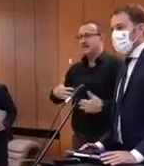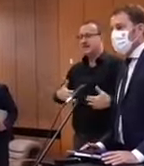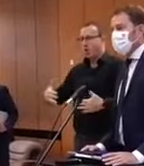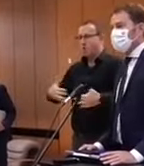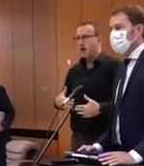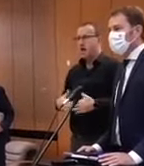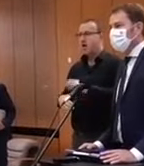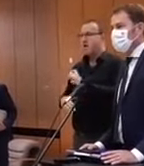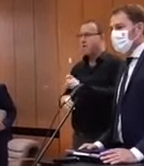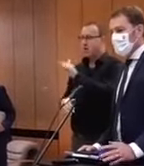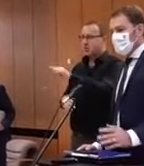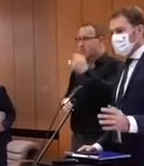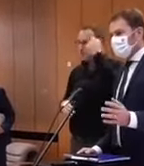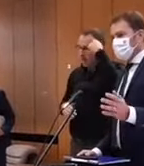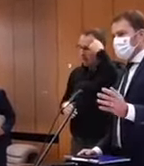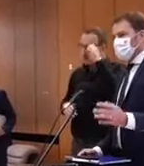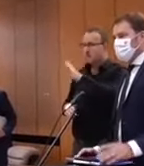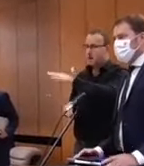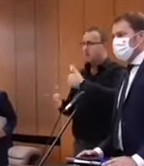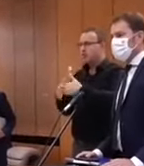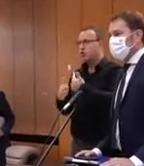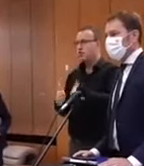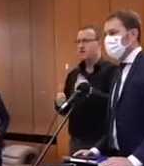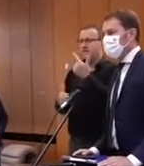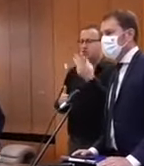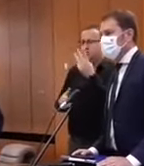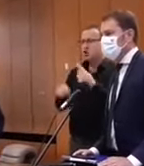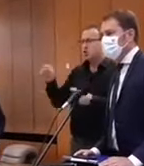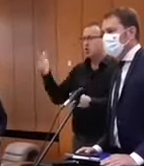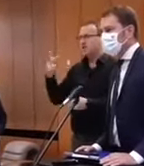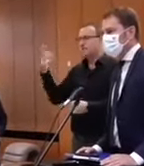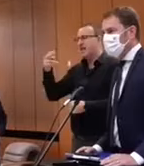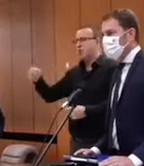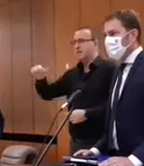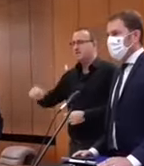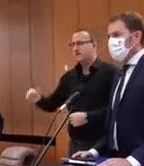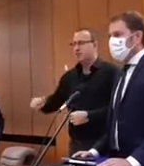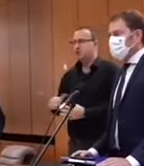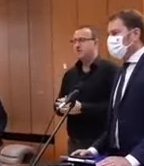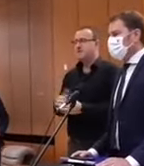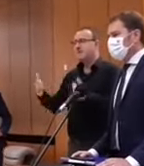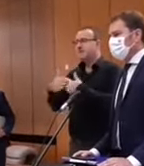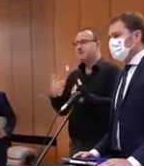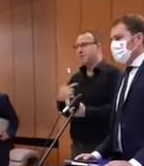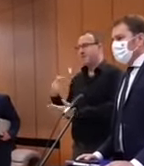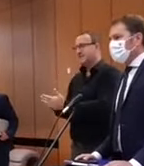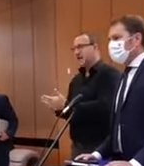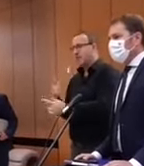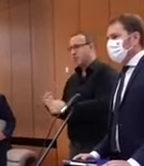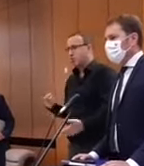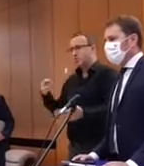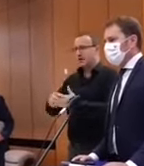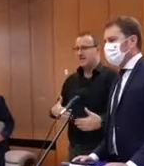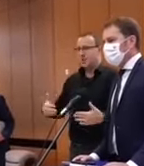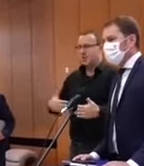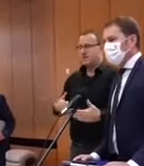tehotenstva práve kvôli tejto idee mať približne od 240 do 350 eur mesačne popri svojej mzde.